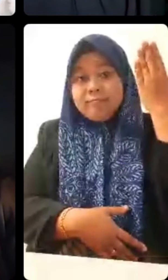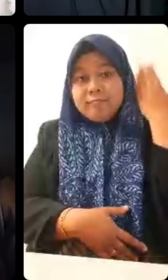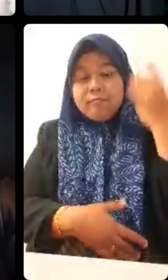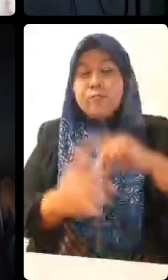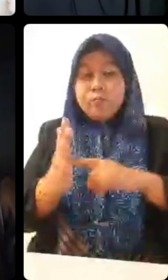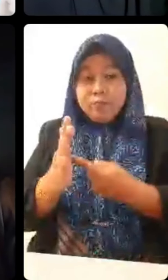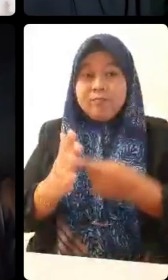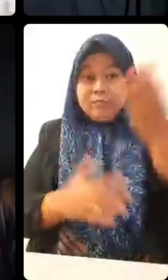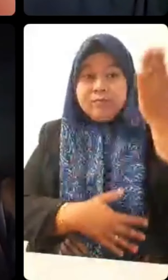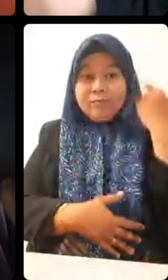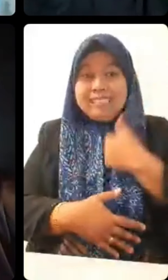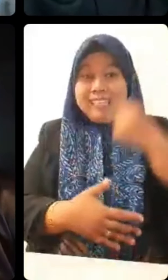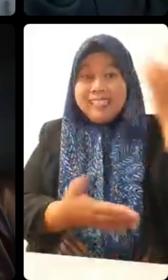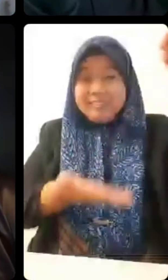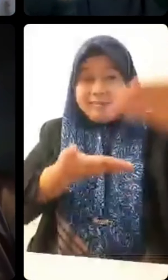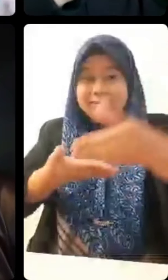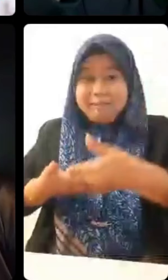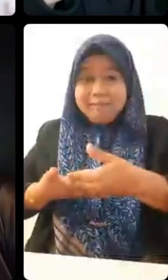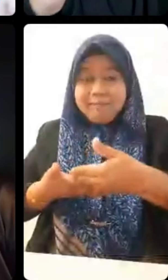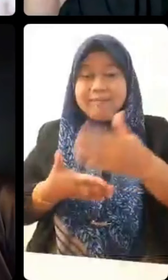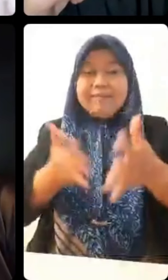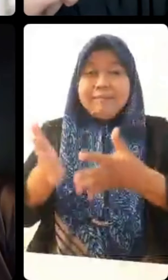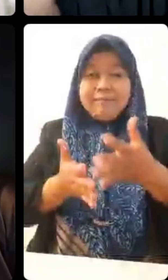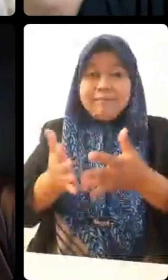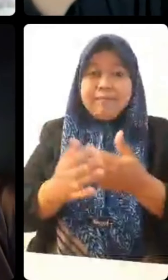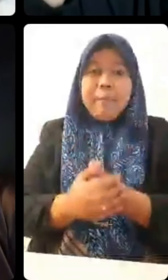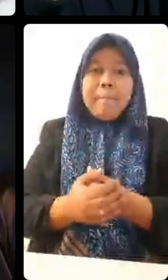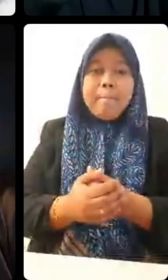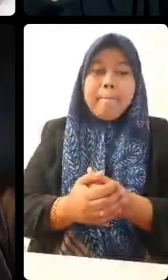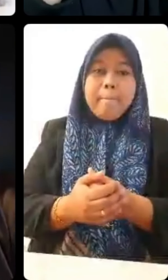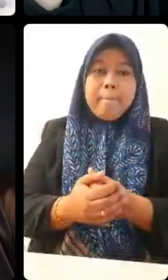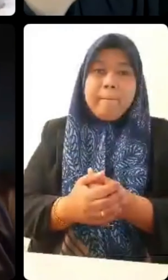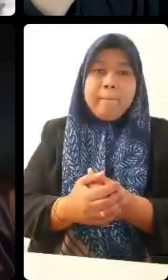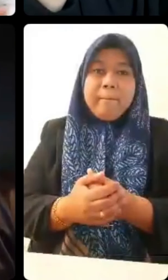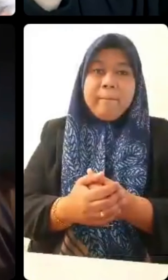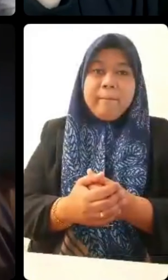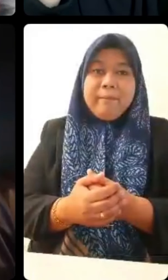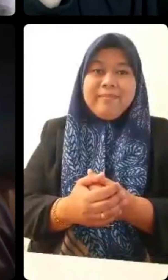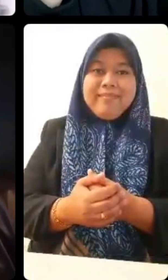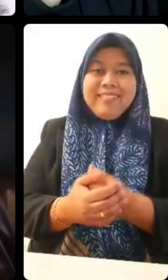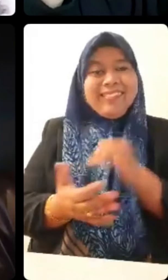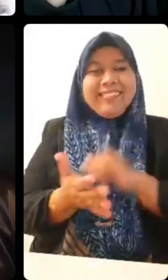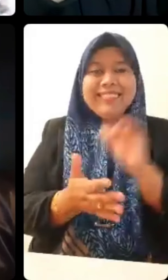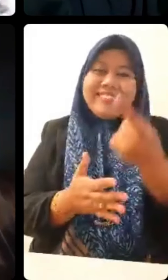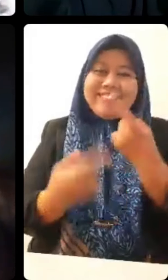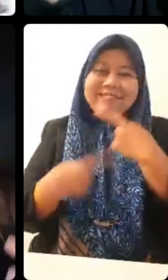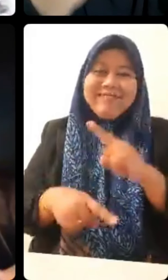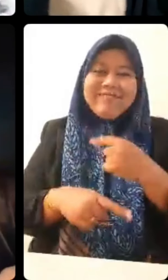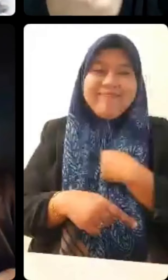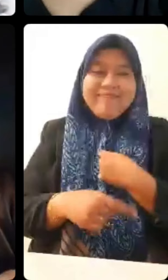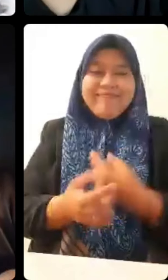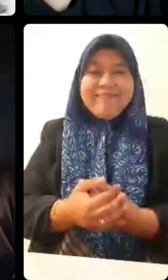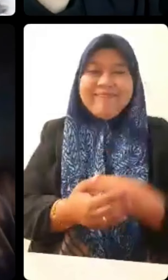mengenali dunia bahasa isyarat. Okay, itu saja buat buat round yang pertama. Okay, nanti saya akan mula lanjut pada soalan yang kedua